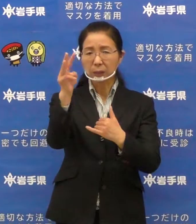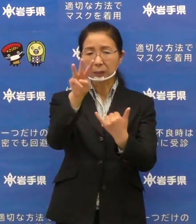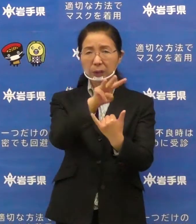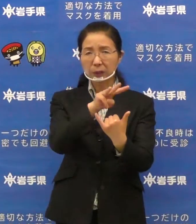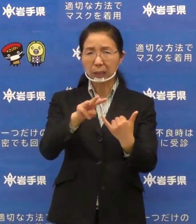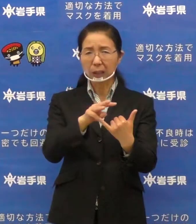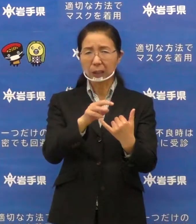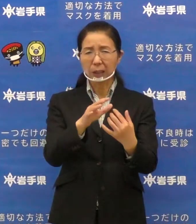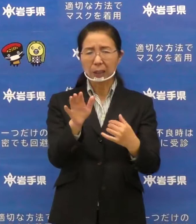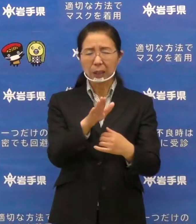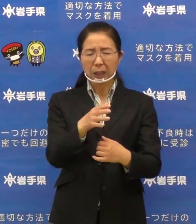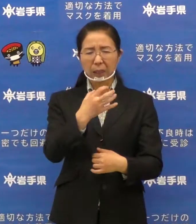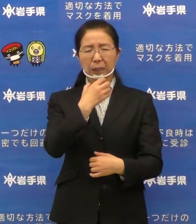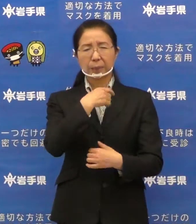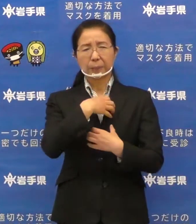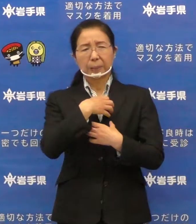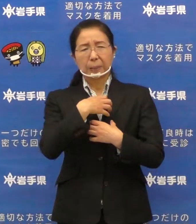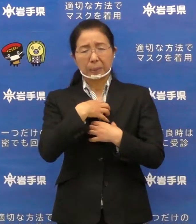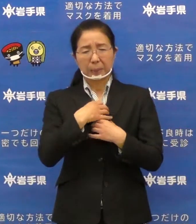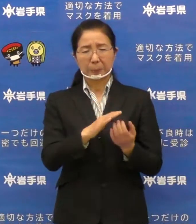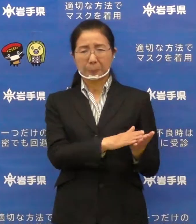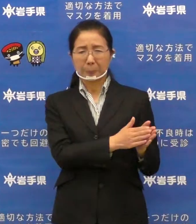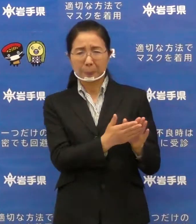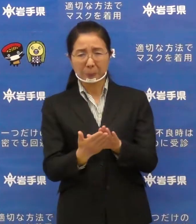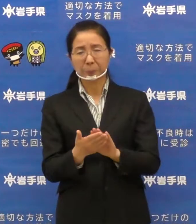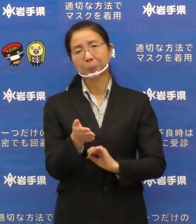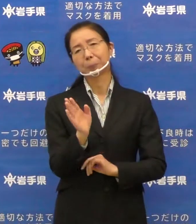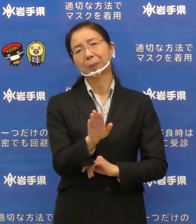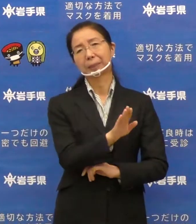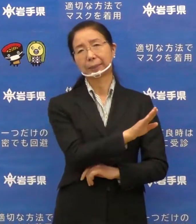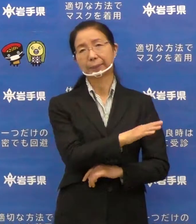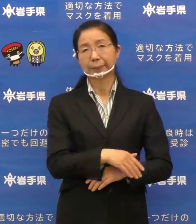きな被害があり、犠牲もありました。